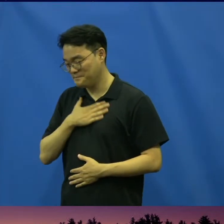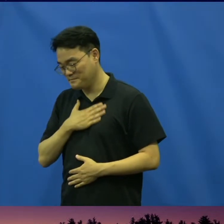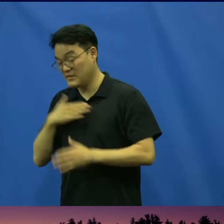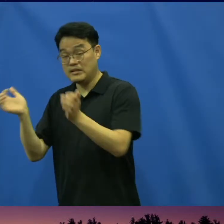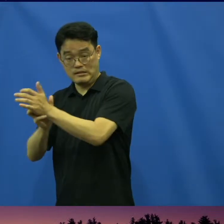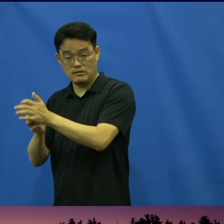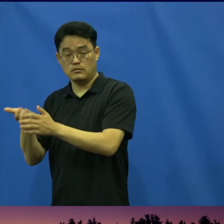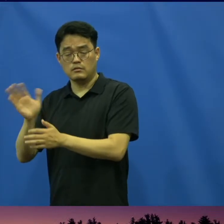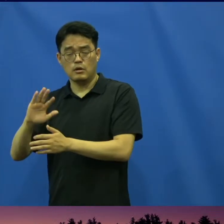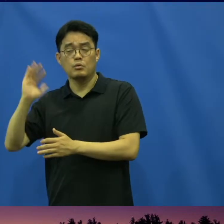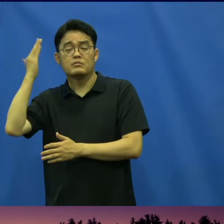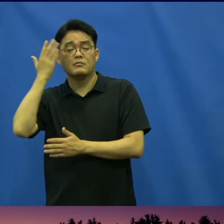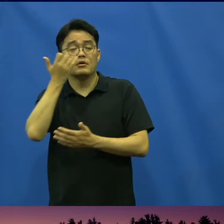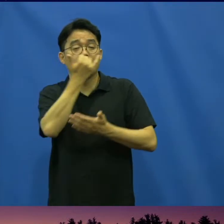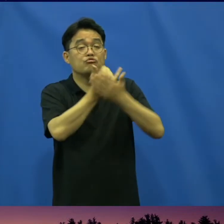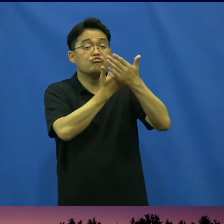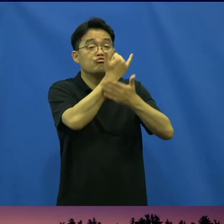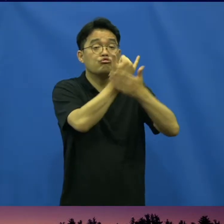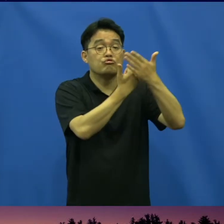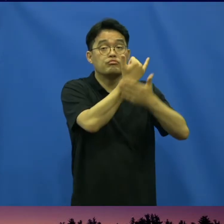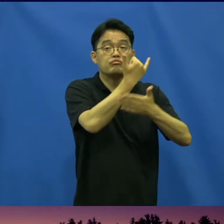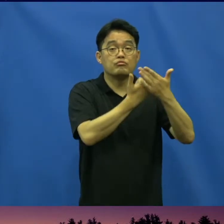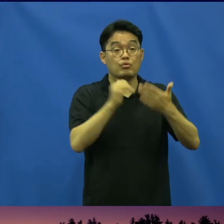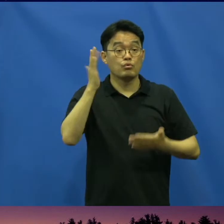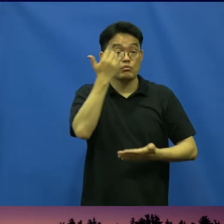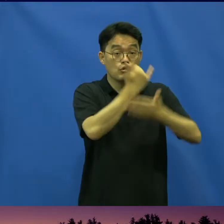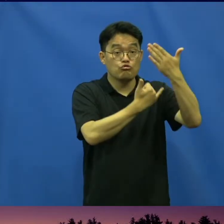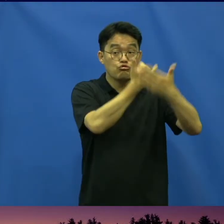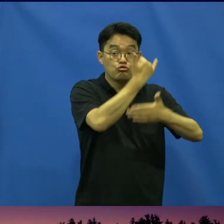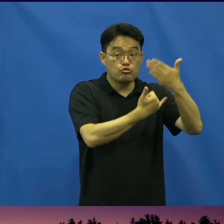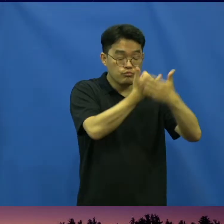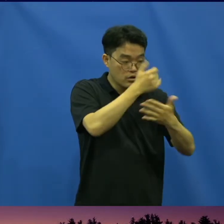해놨어요. 이건 모르면 안 걸린다 그러면 또 찾아봐야 돼.